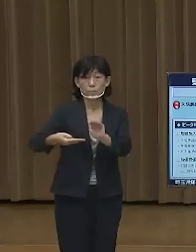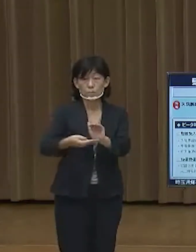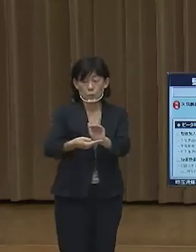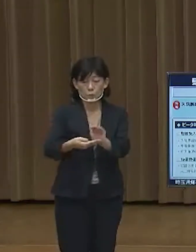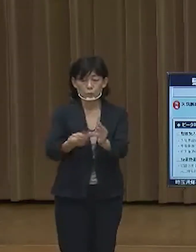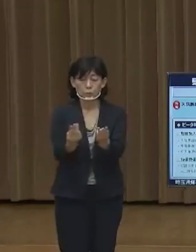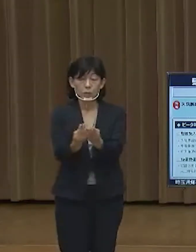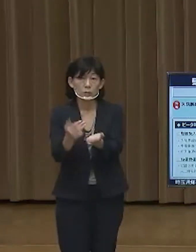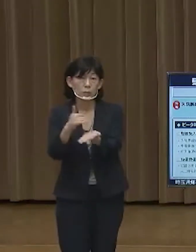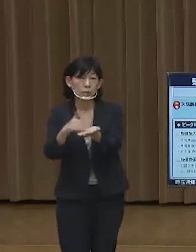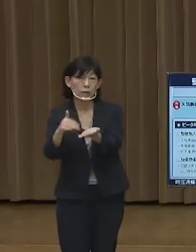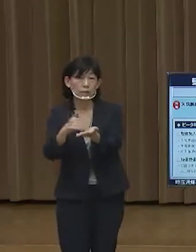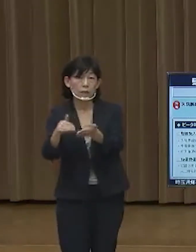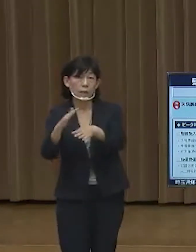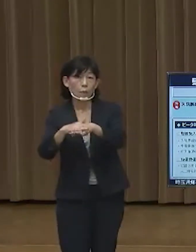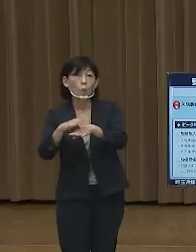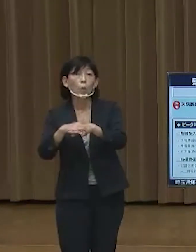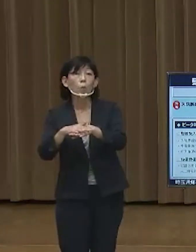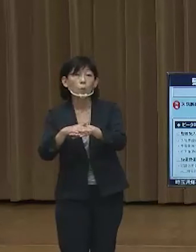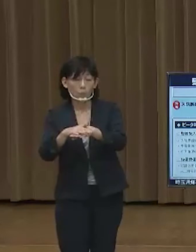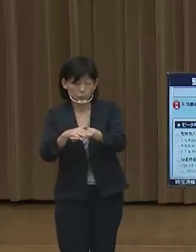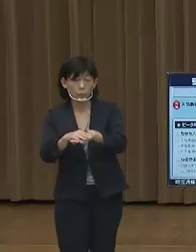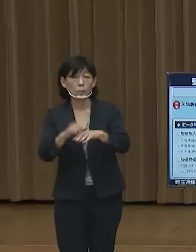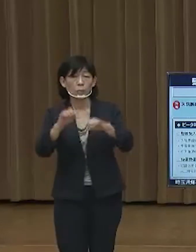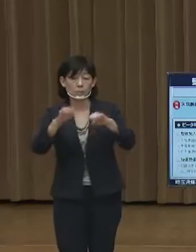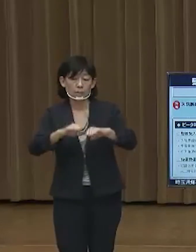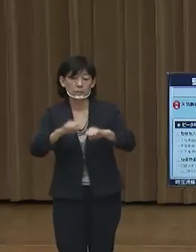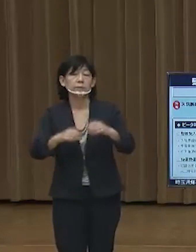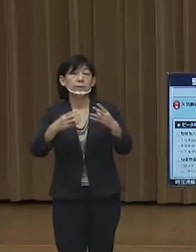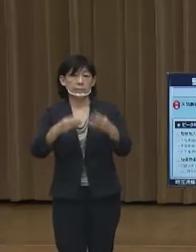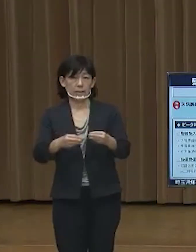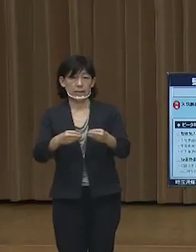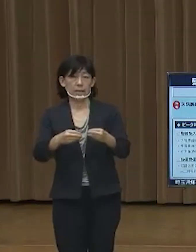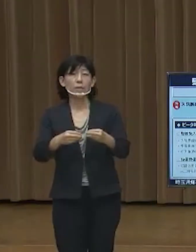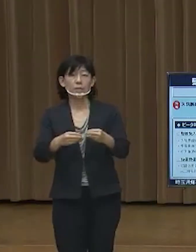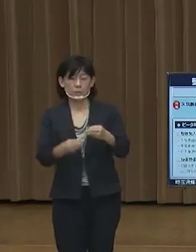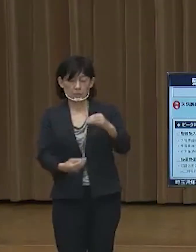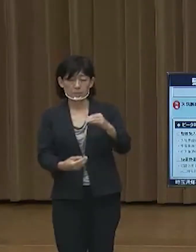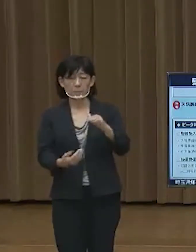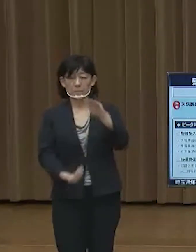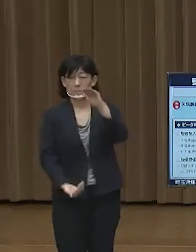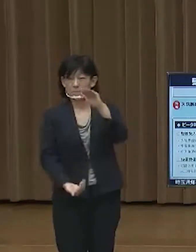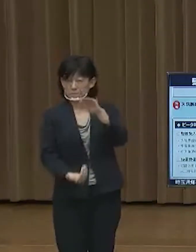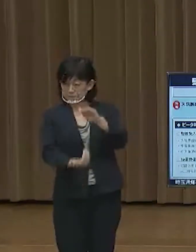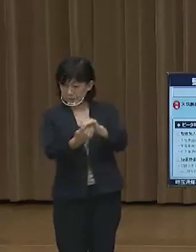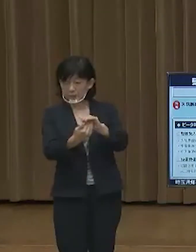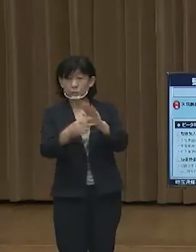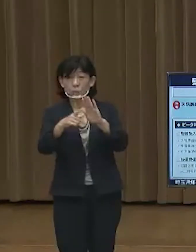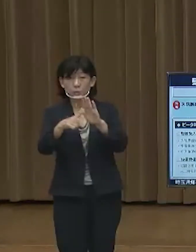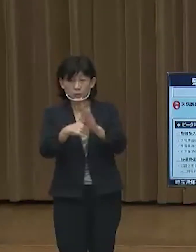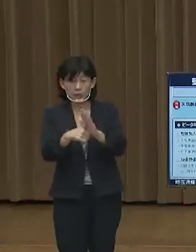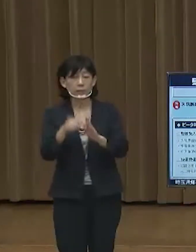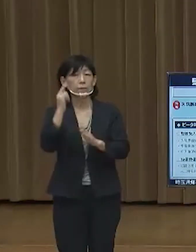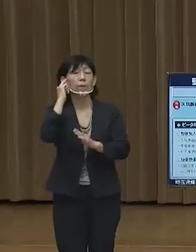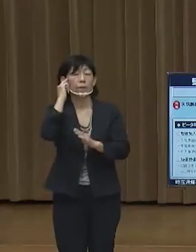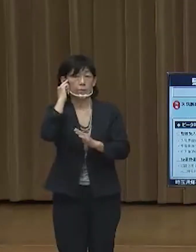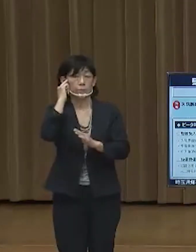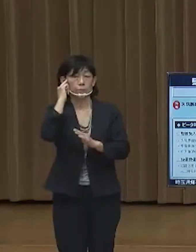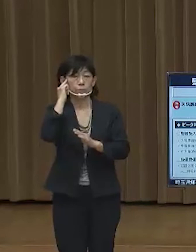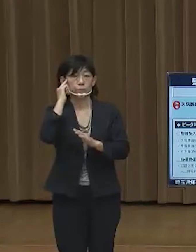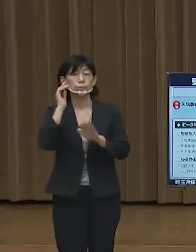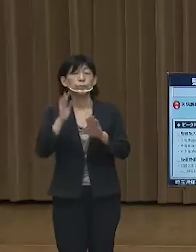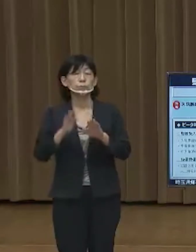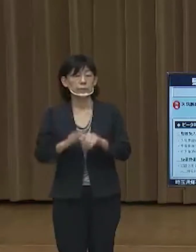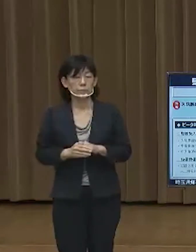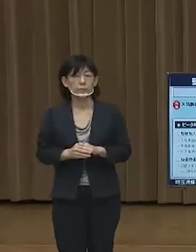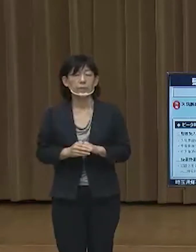かについても合意をしていますけれども、フェーズ4になった段階でそれをしますので、今はいわゆるその即応病床として取って